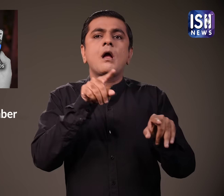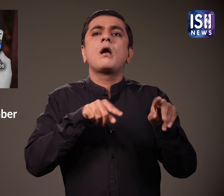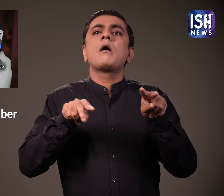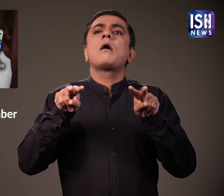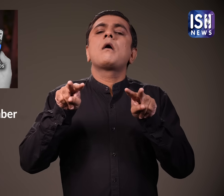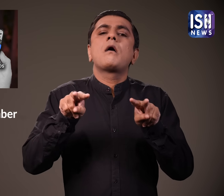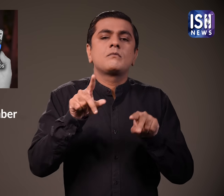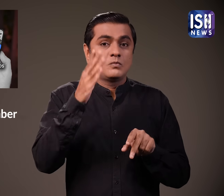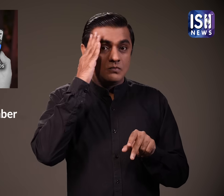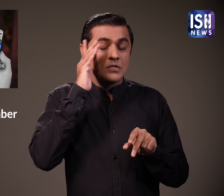इन बॉक्स जहांचते रहे